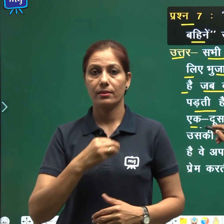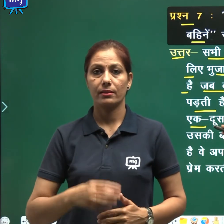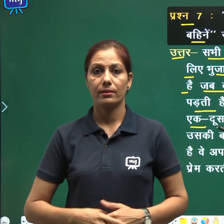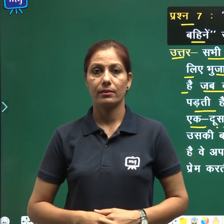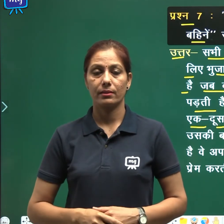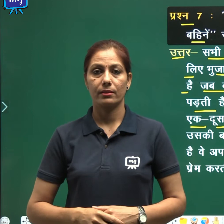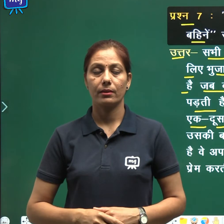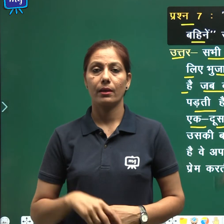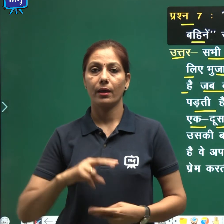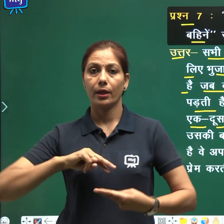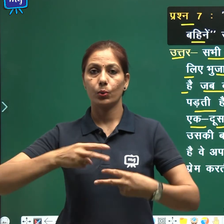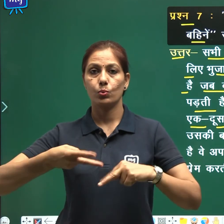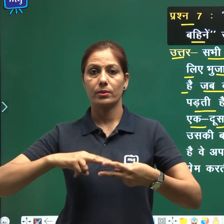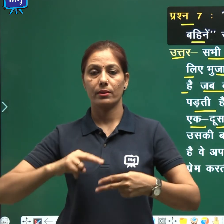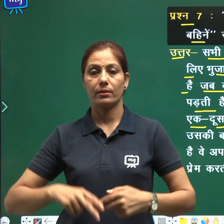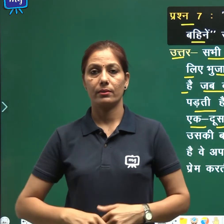एक दूसरे का